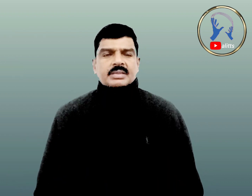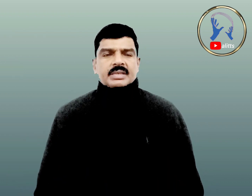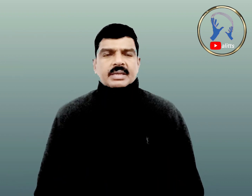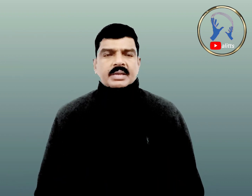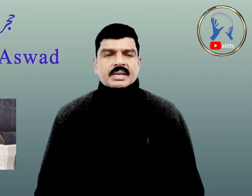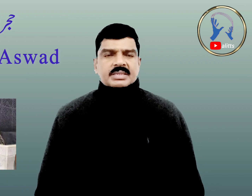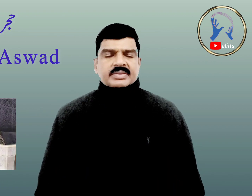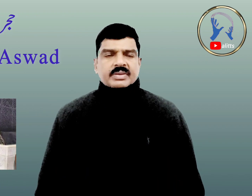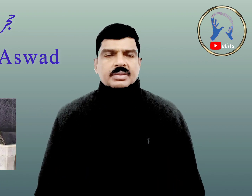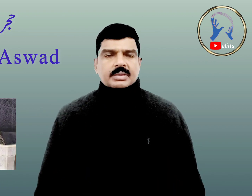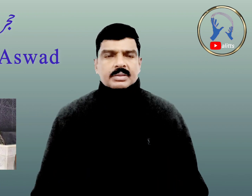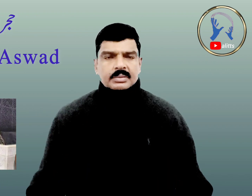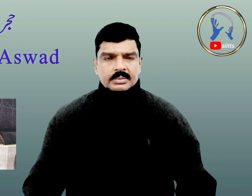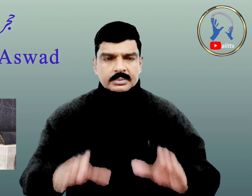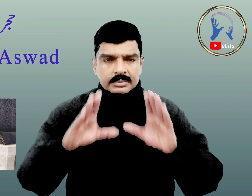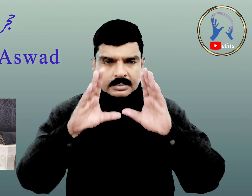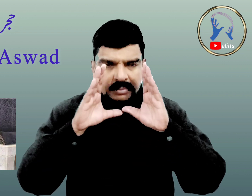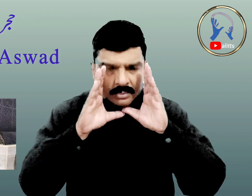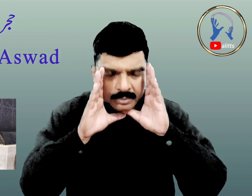حجر اسود،